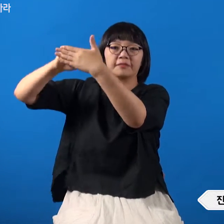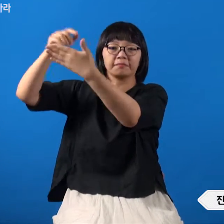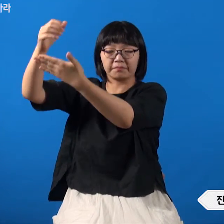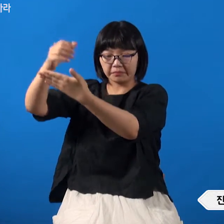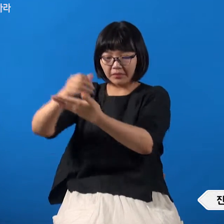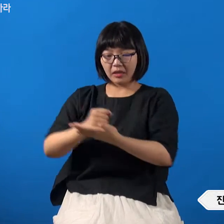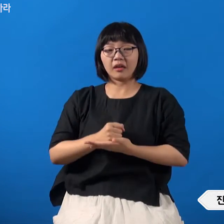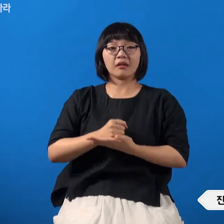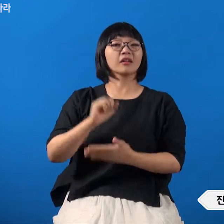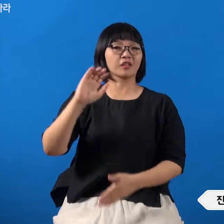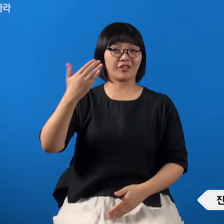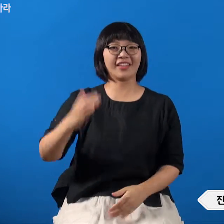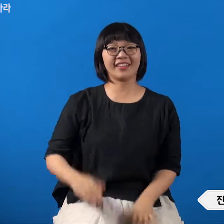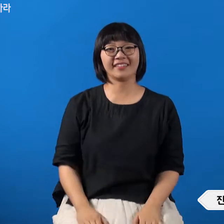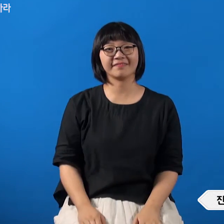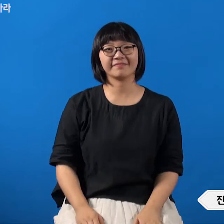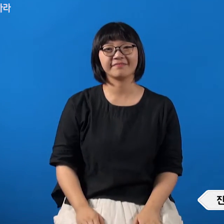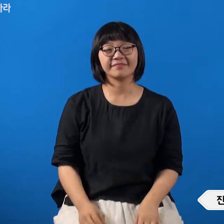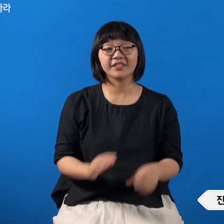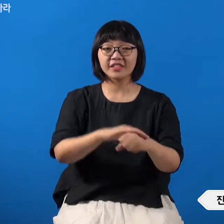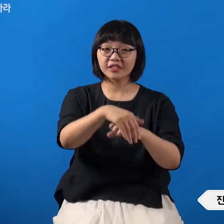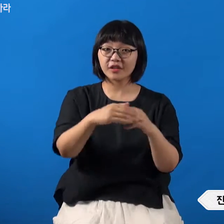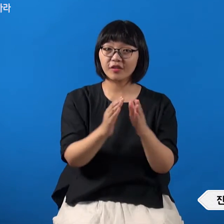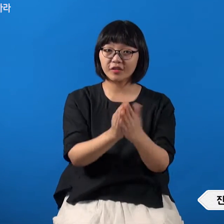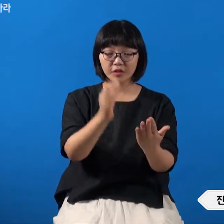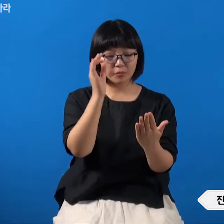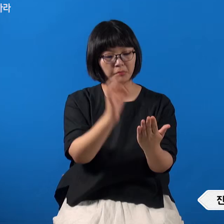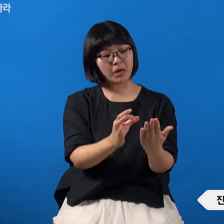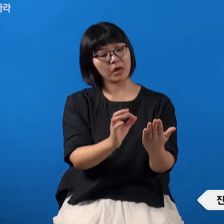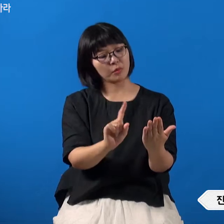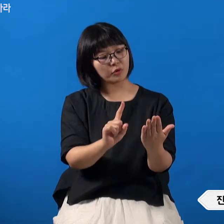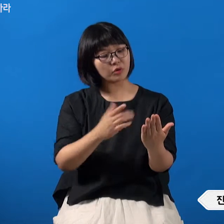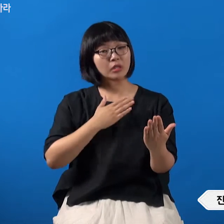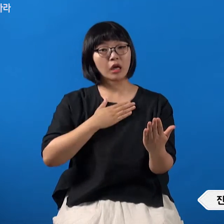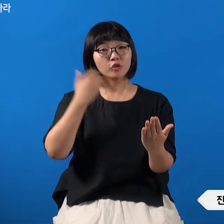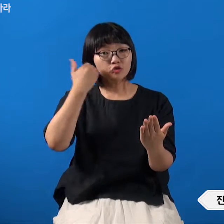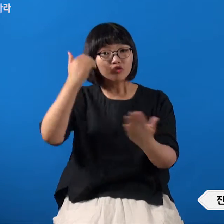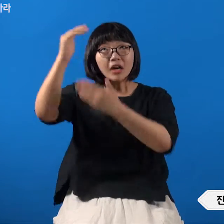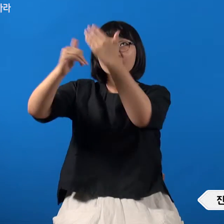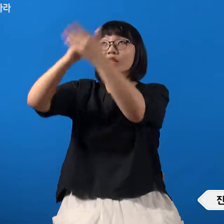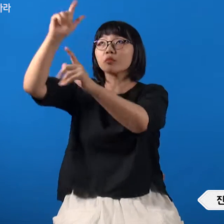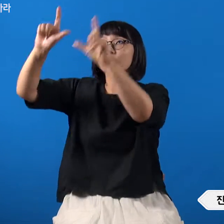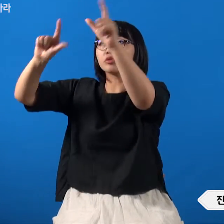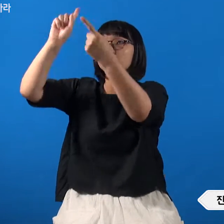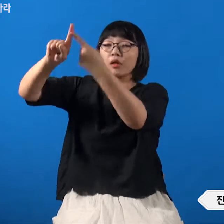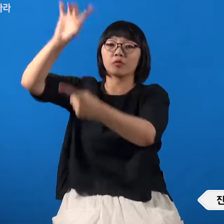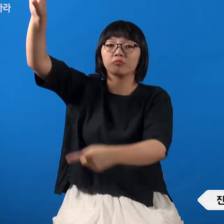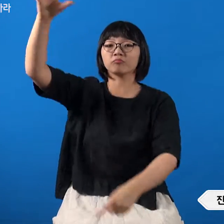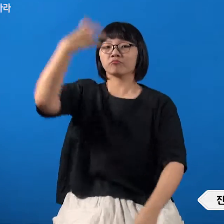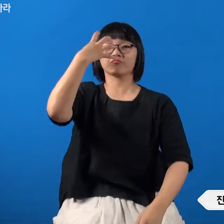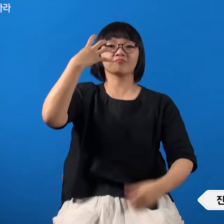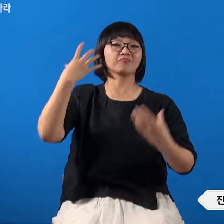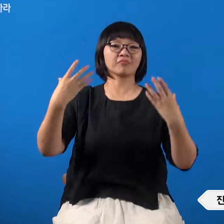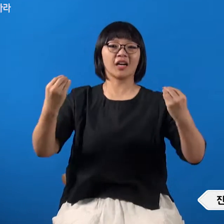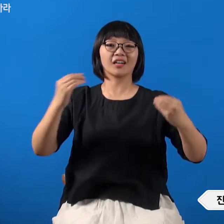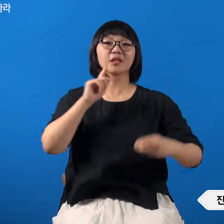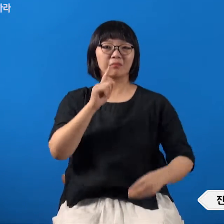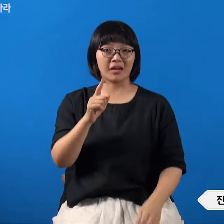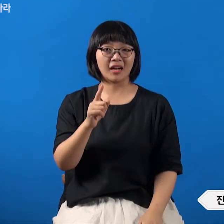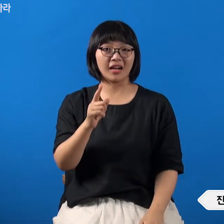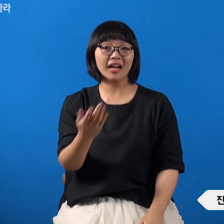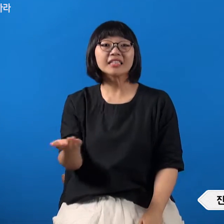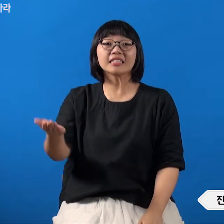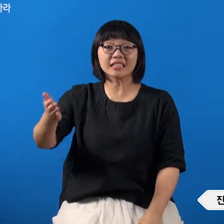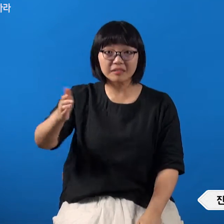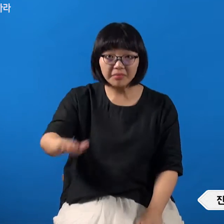있습니다. 성경은 우리가 하나님의 형상으로 지음을 받았다고 이야기합니다. 그럼에도 불구하고 하나님과